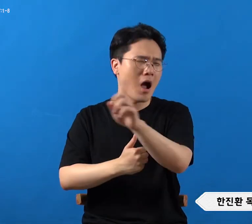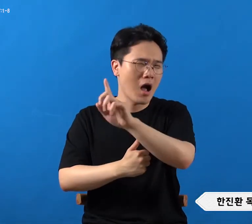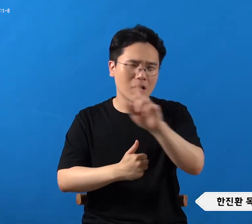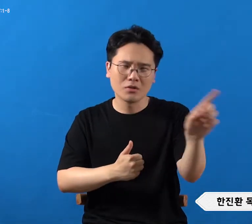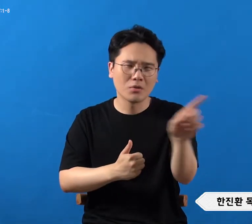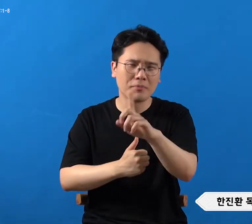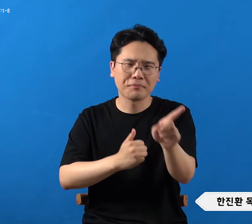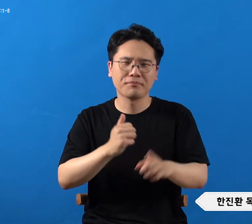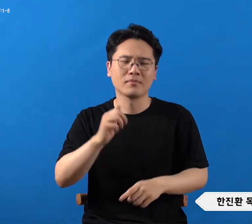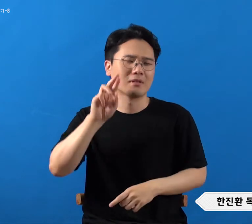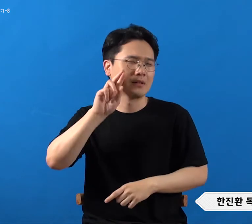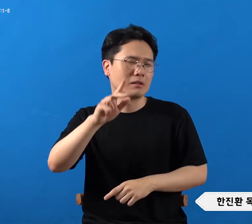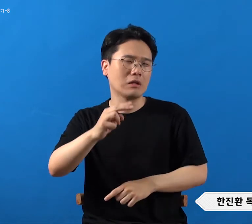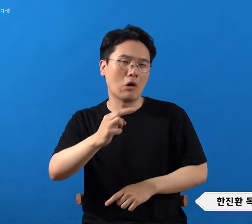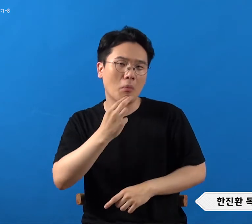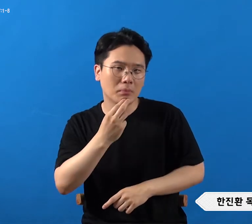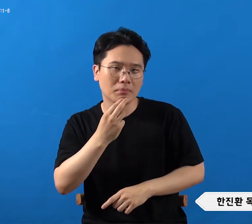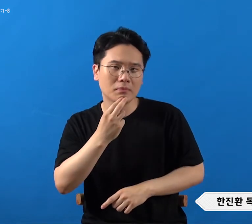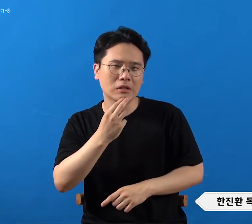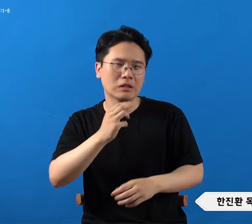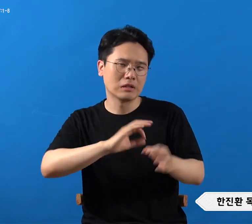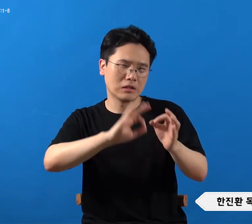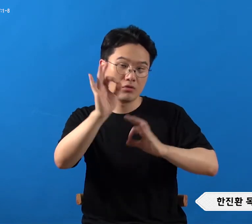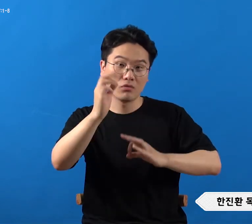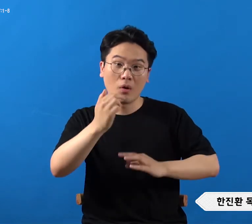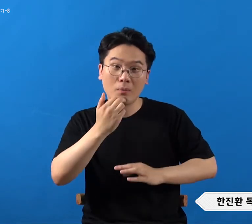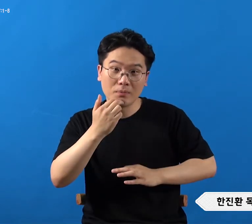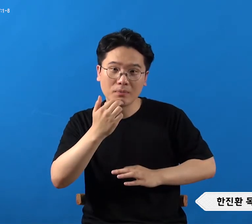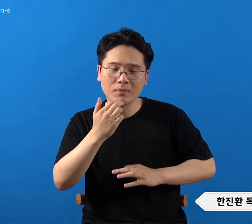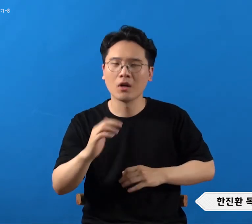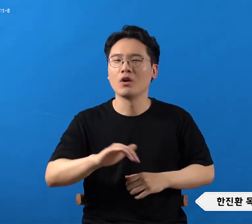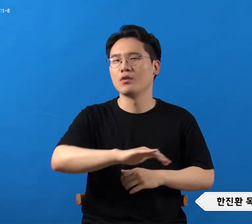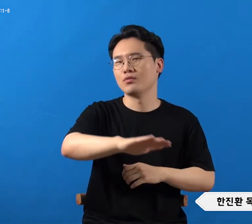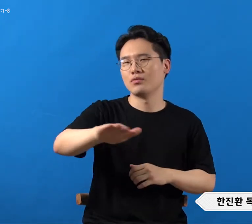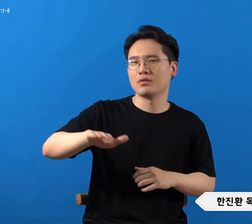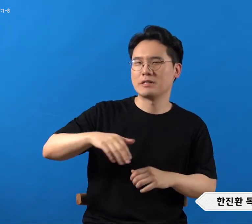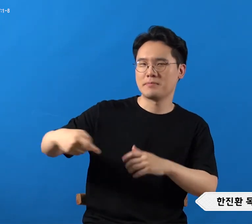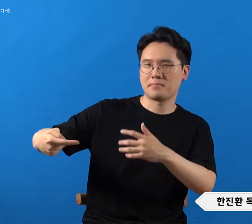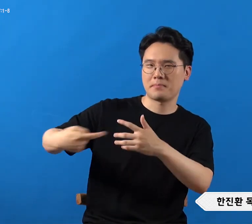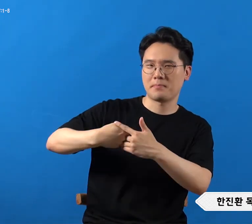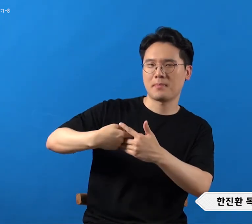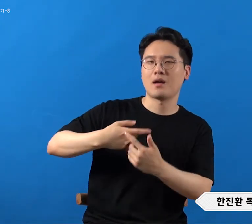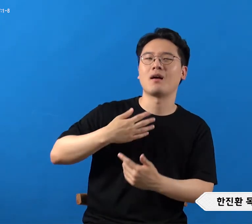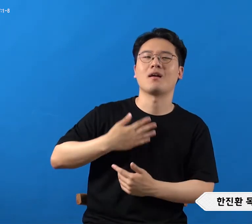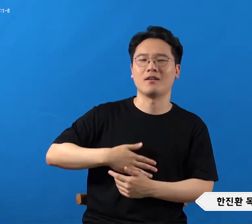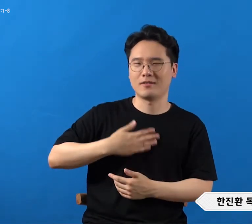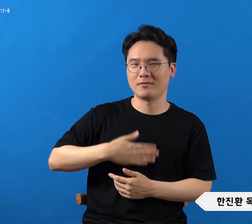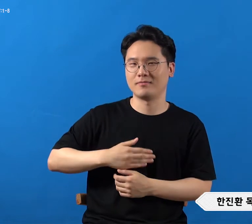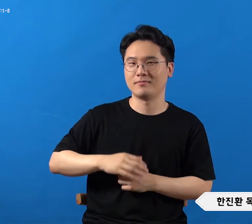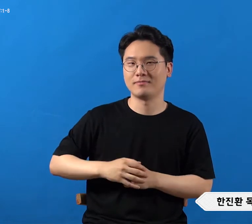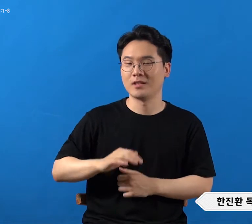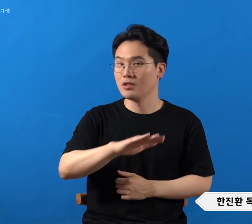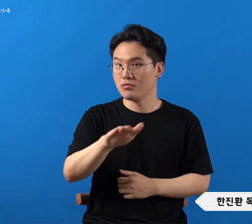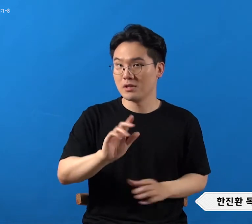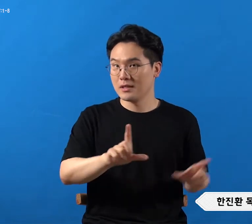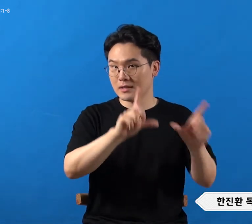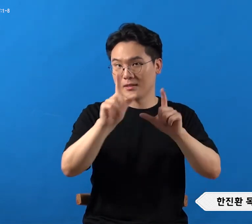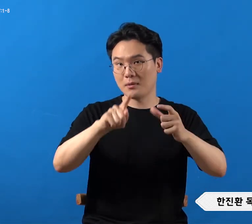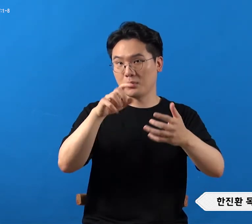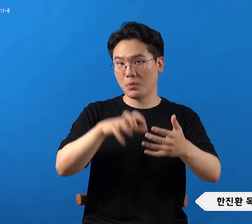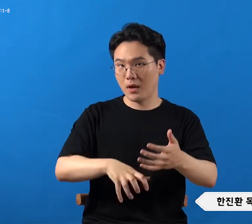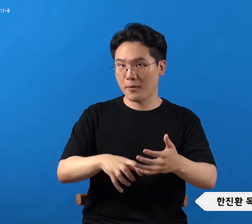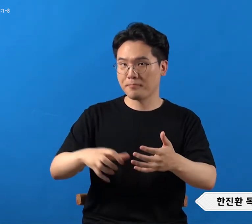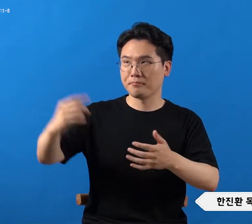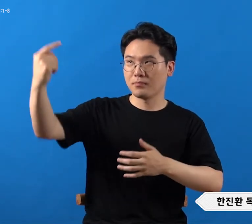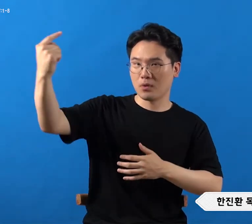없이 세밀하게 우리를 아시고 우리를 인도하시는 하나님이십니다. 우리 삶 속에 들어오셔서 우리가 속삭이는